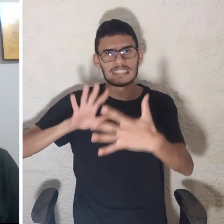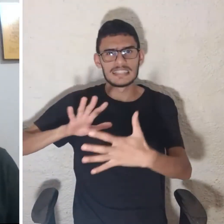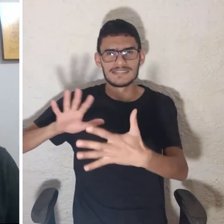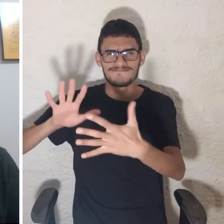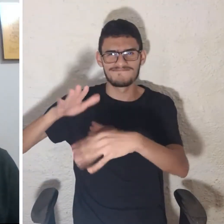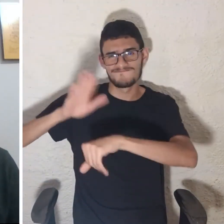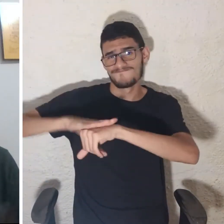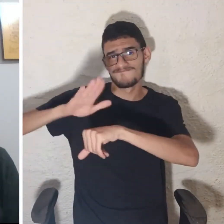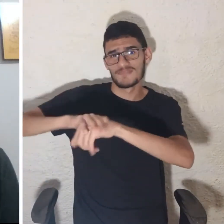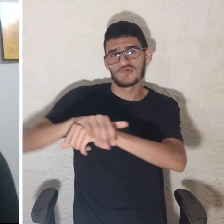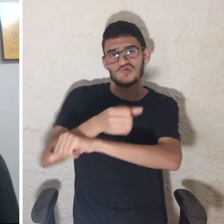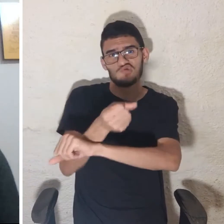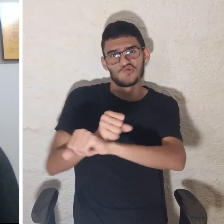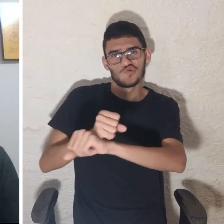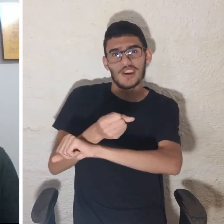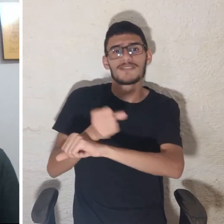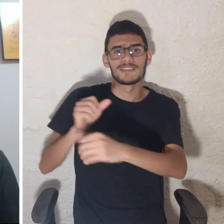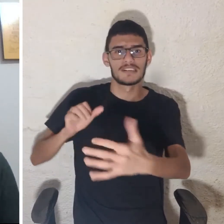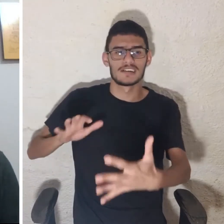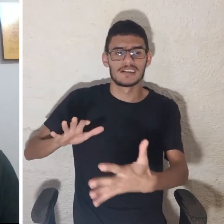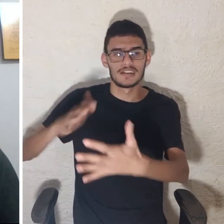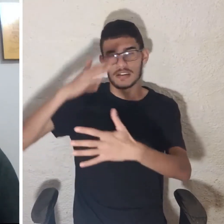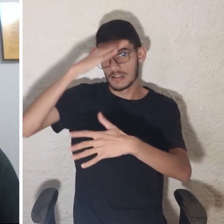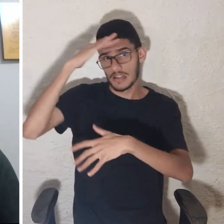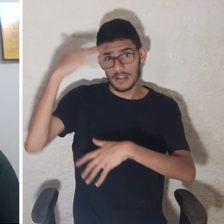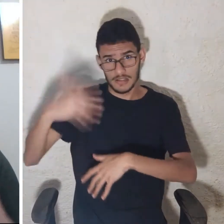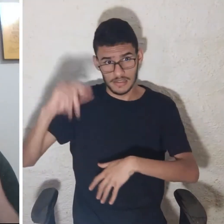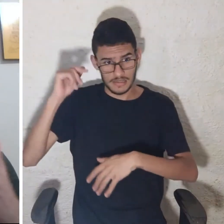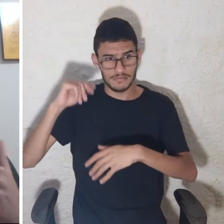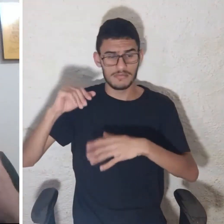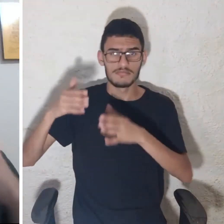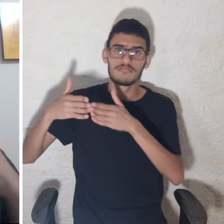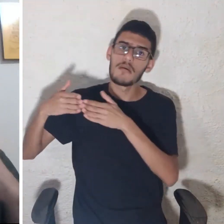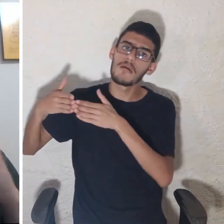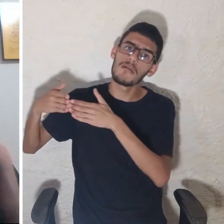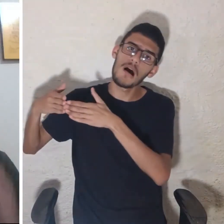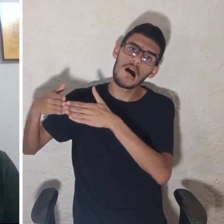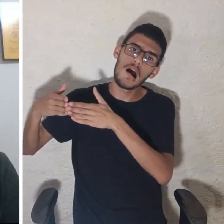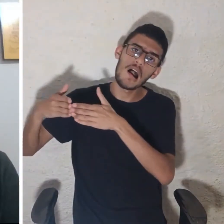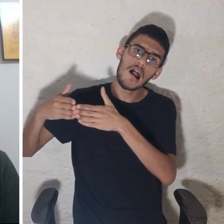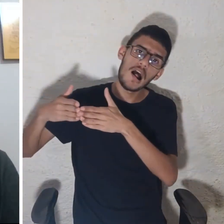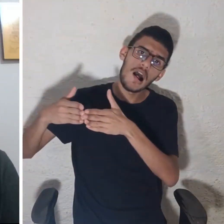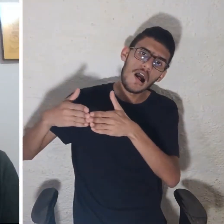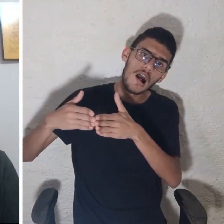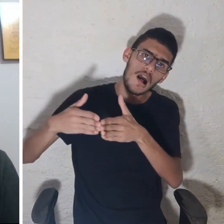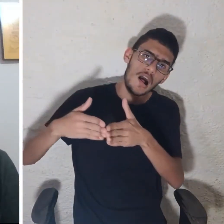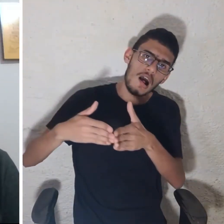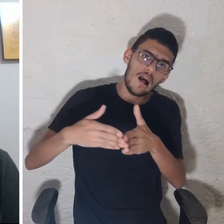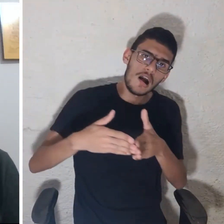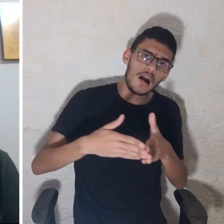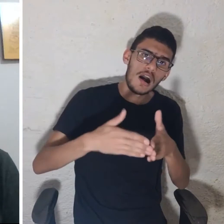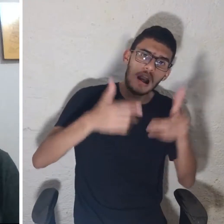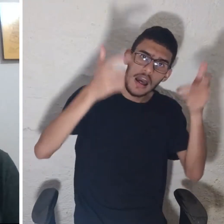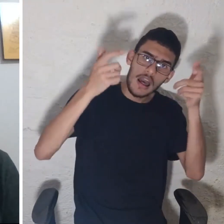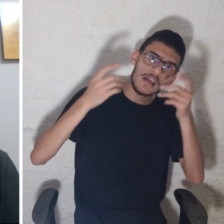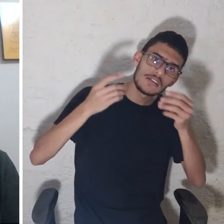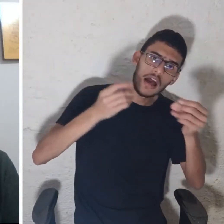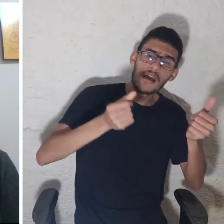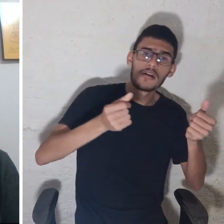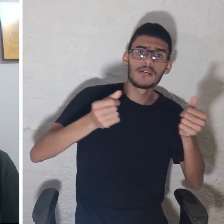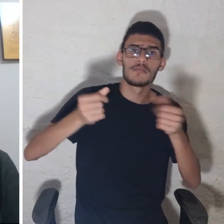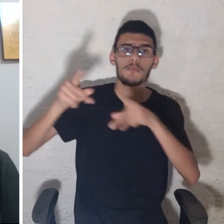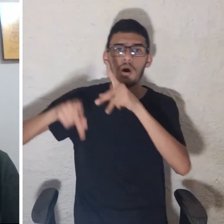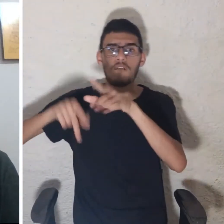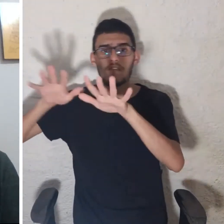eles que lutem, né? Eles tiveram que lutar, ficaram a ver navios, vendo os navios do rei indo embora, e tiveram que lutar contra os franceses